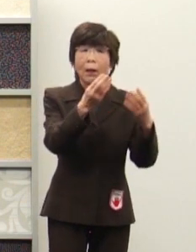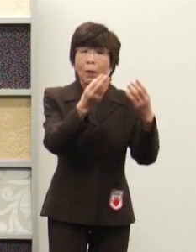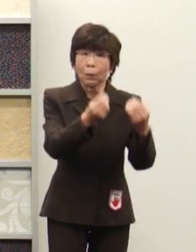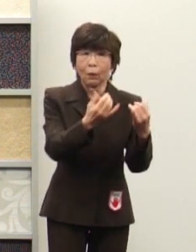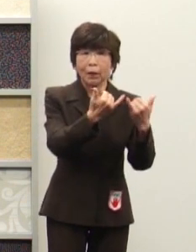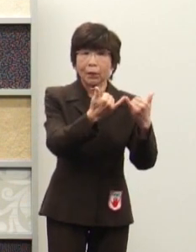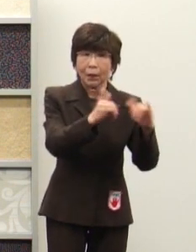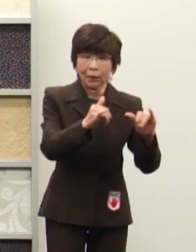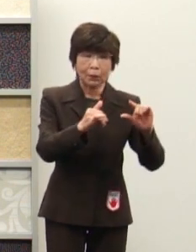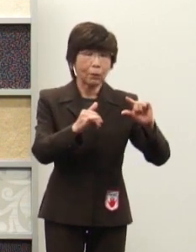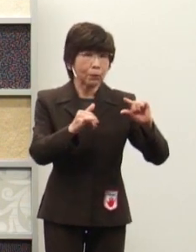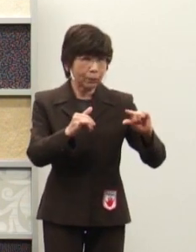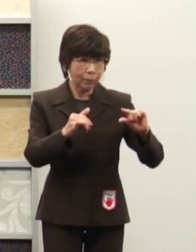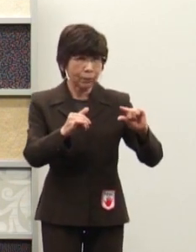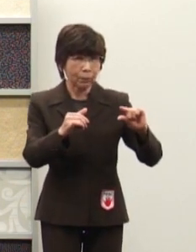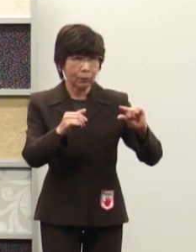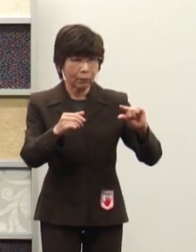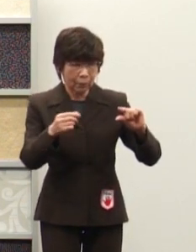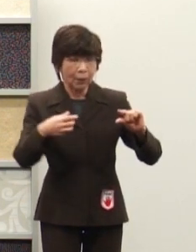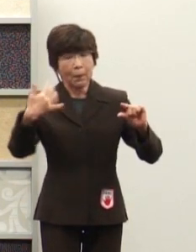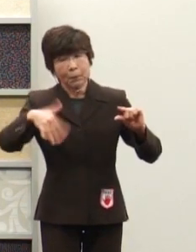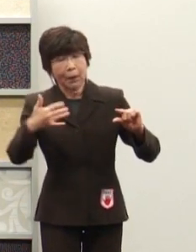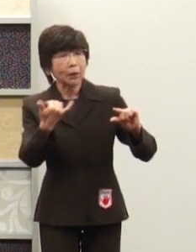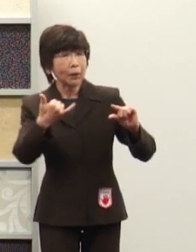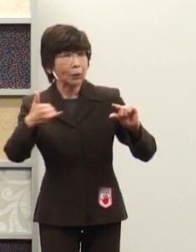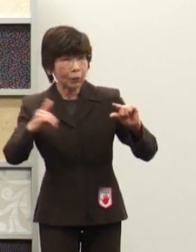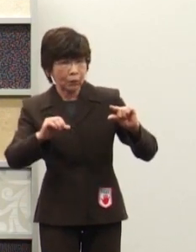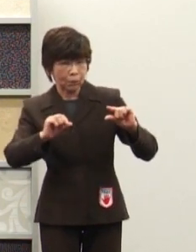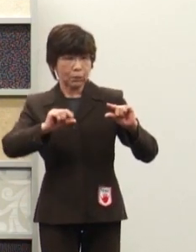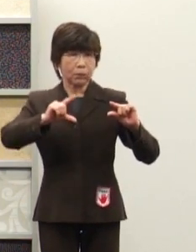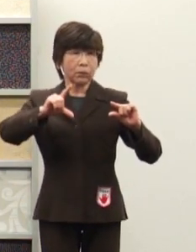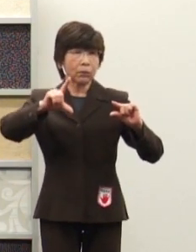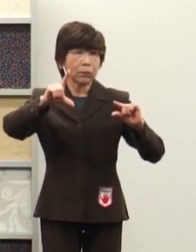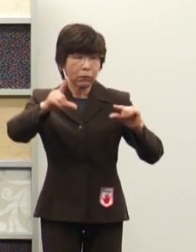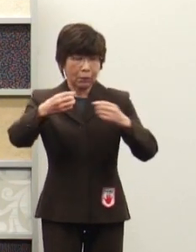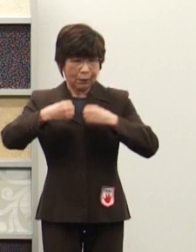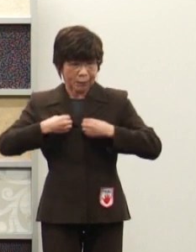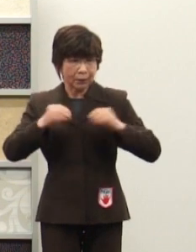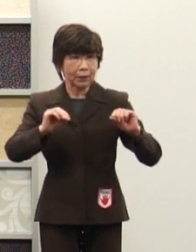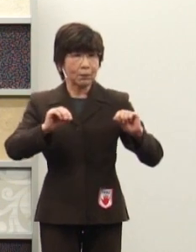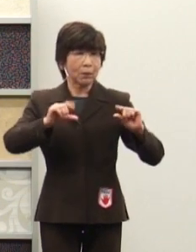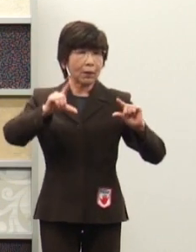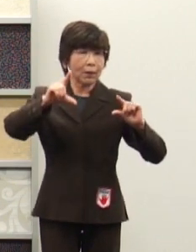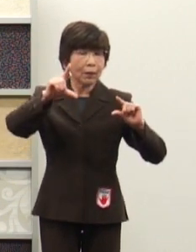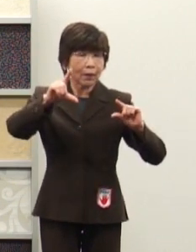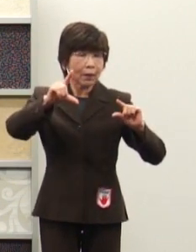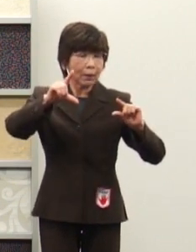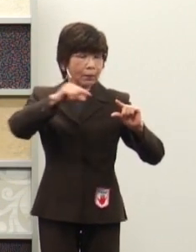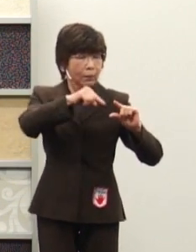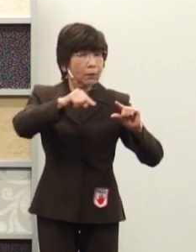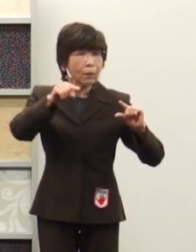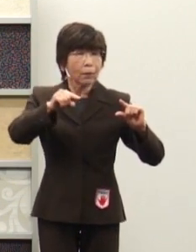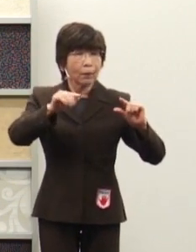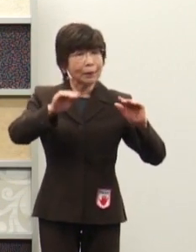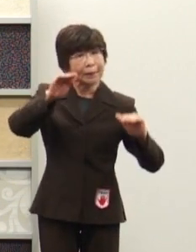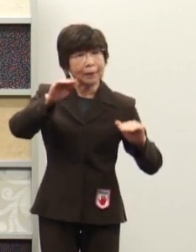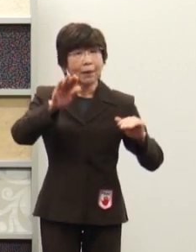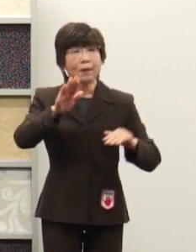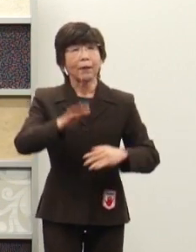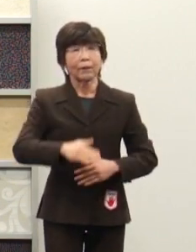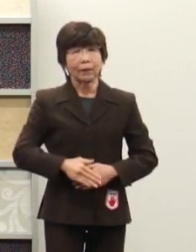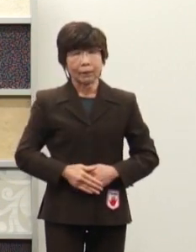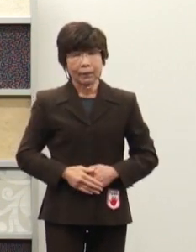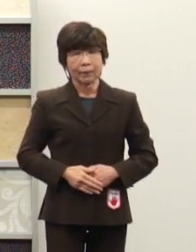ますけども、まあ、大きなこう違いがあると、いうこと、まあ、これがありますので、その